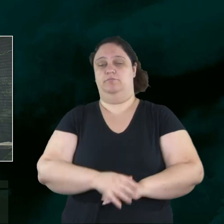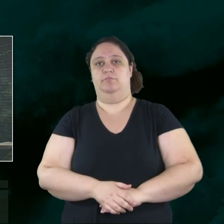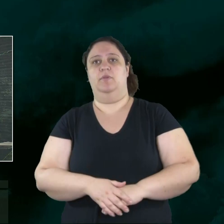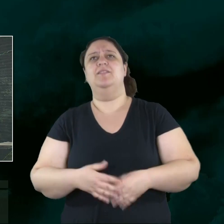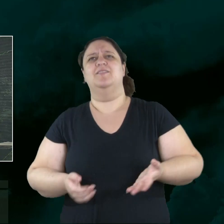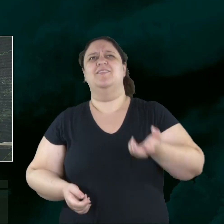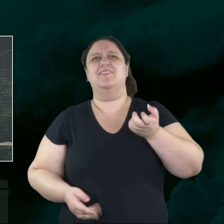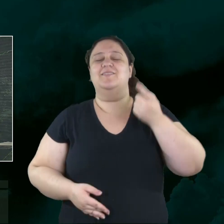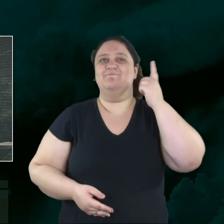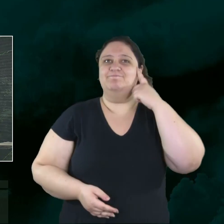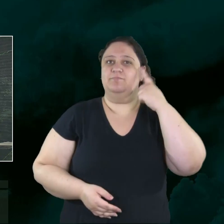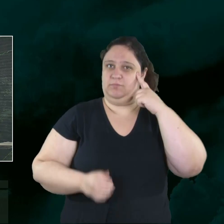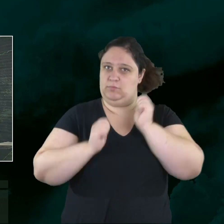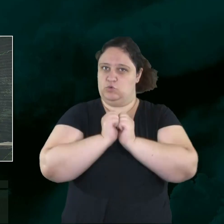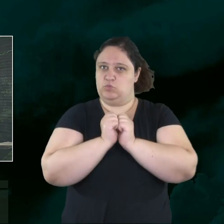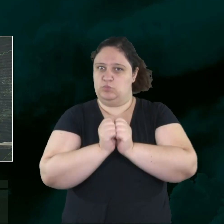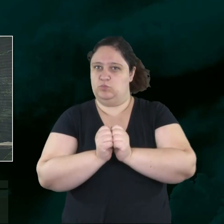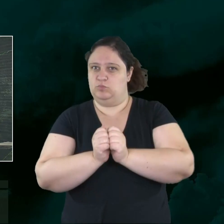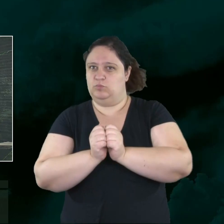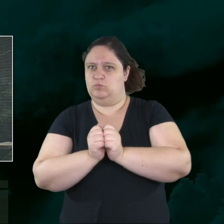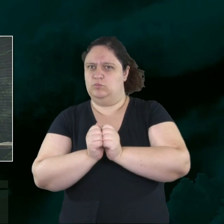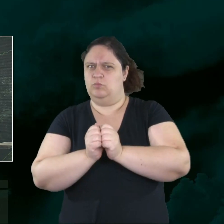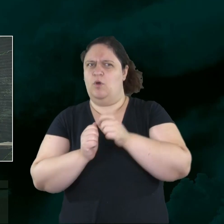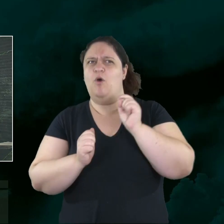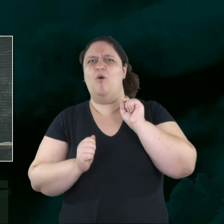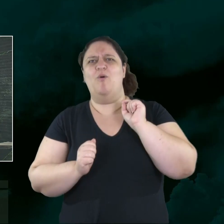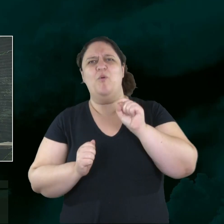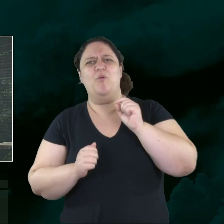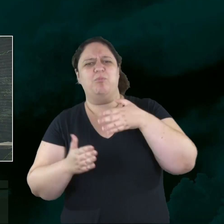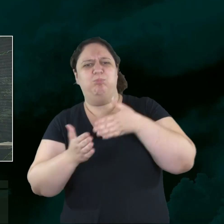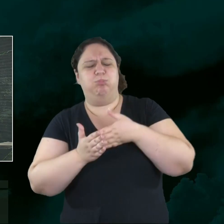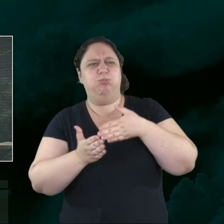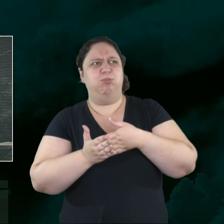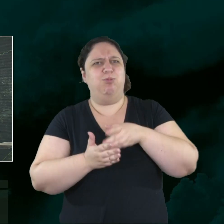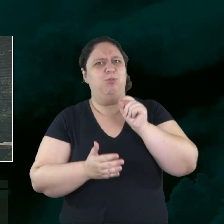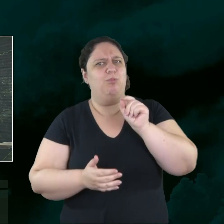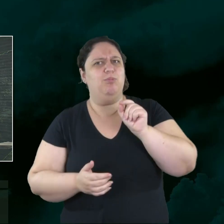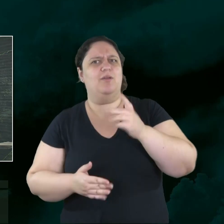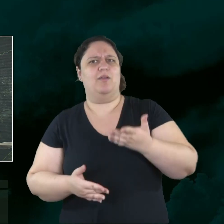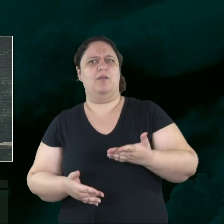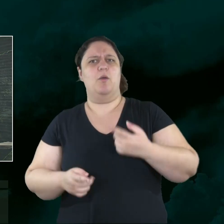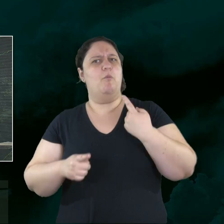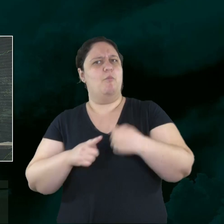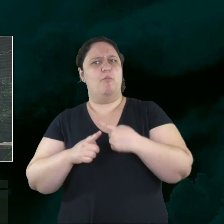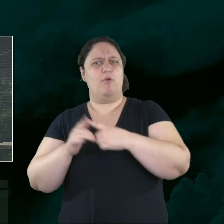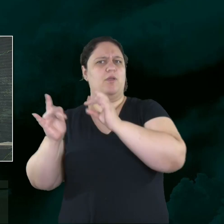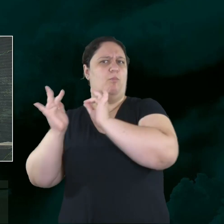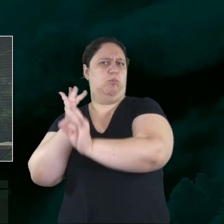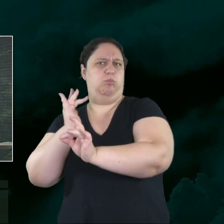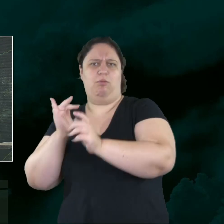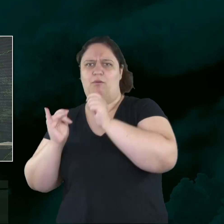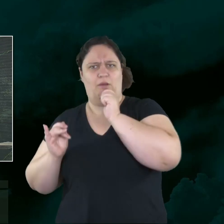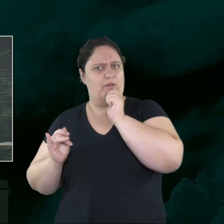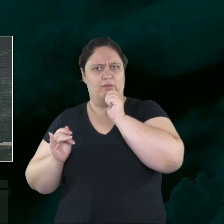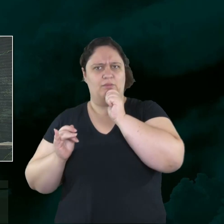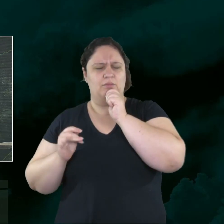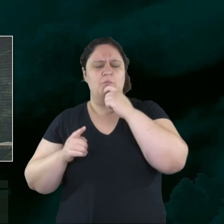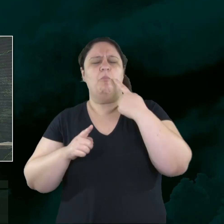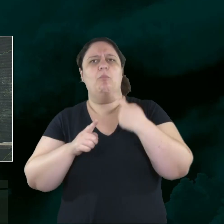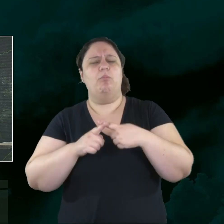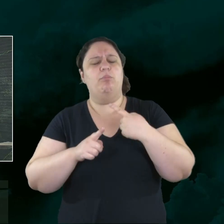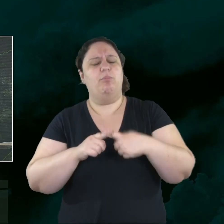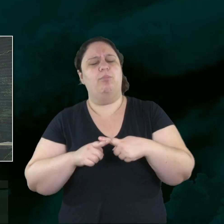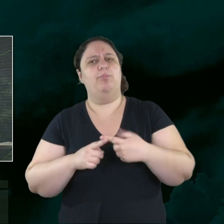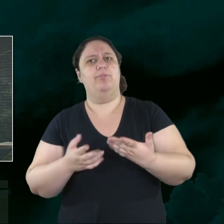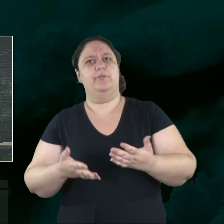vocês o que está detendo o surgimento do anticristo. O que está detendo o surgimento